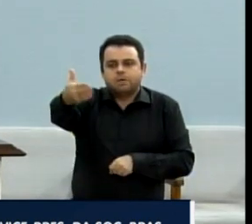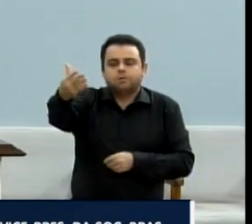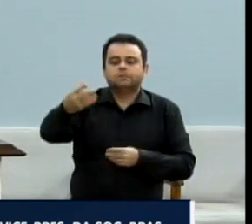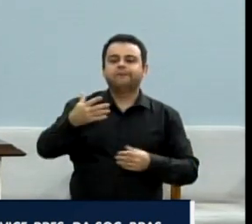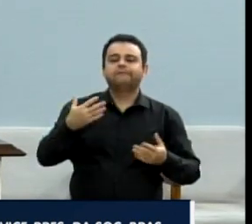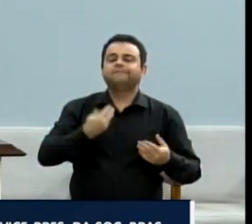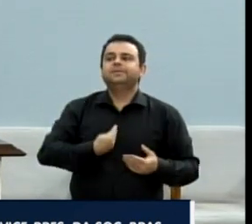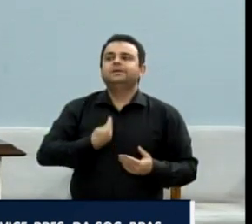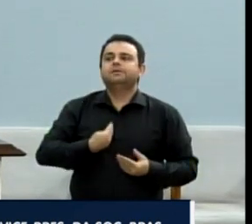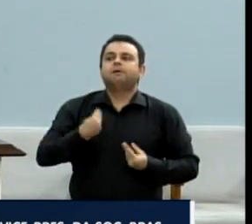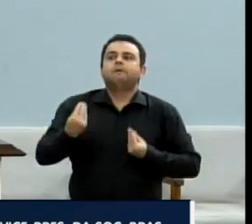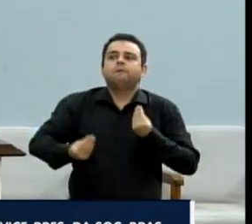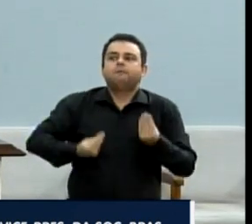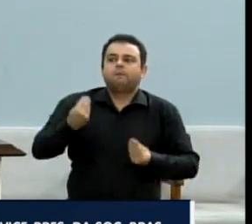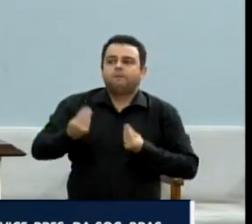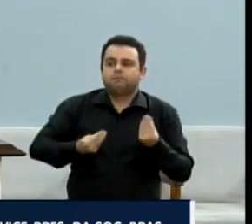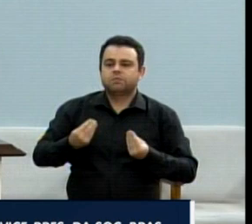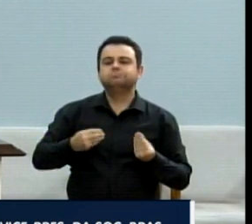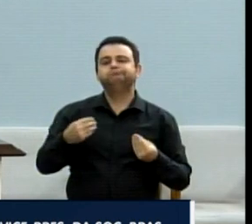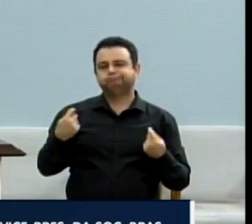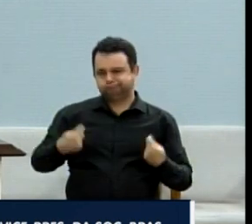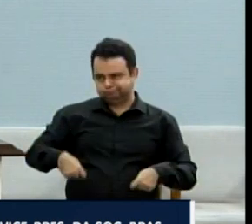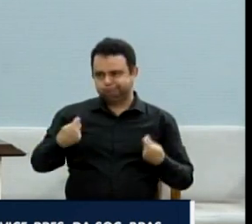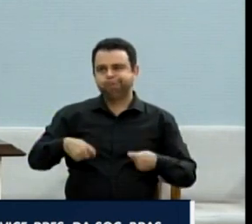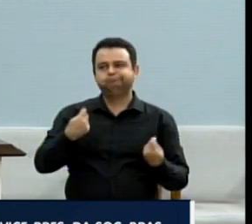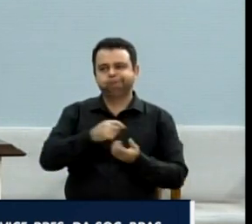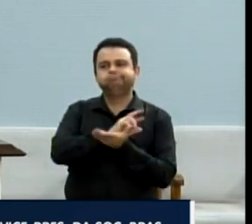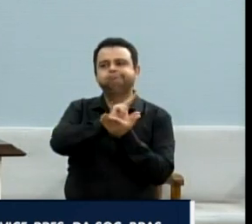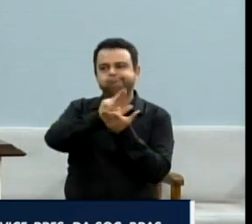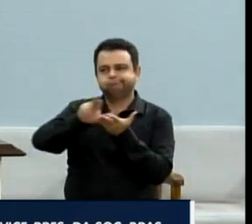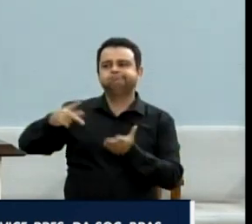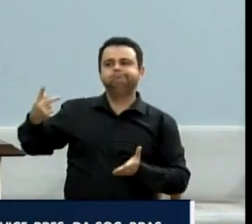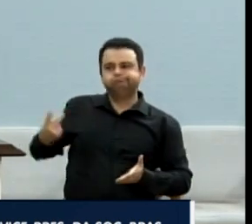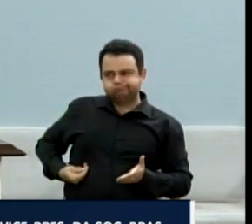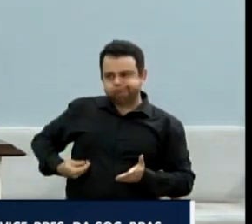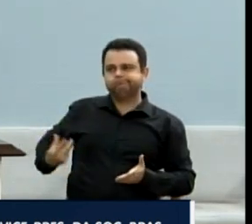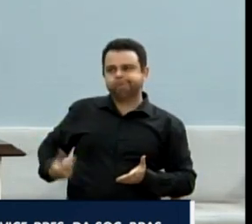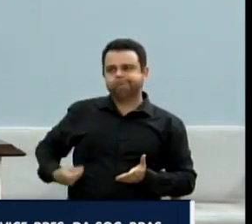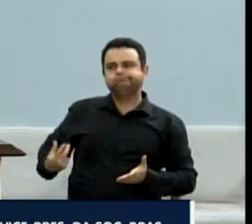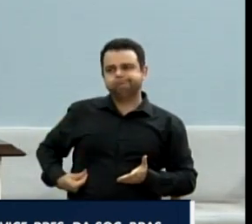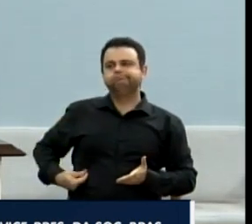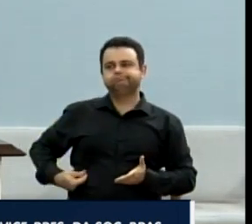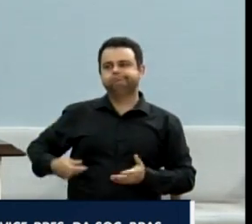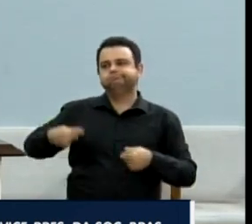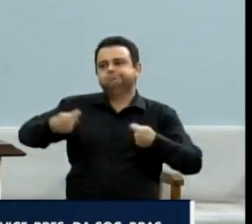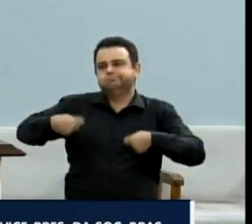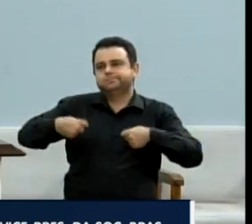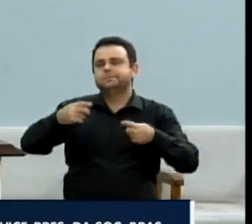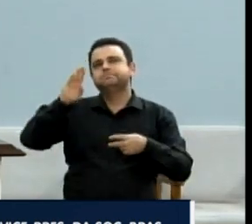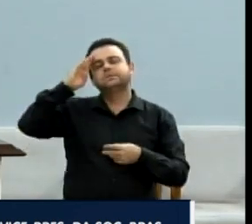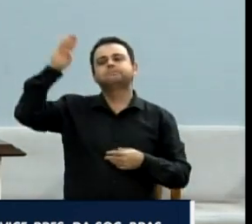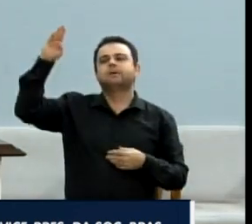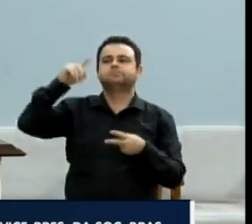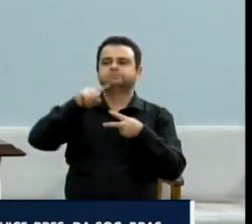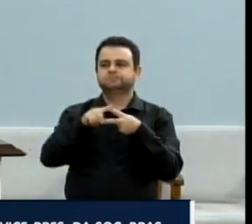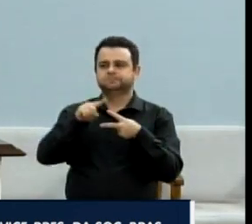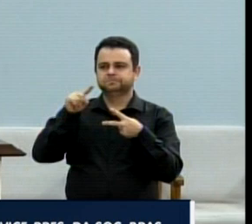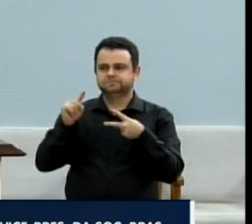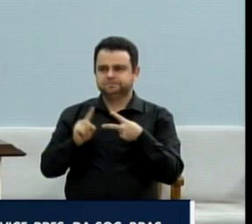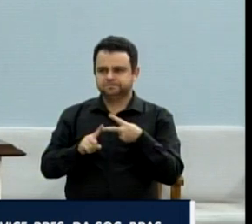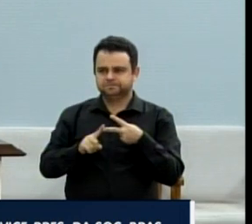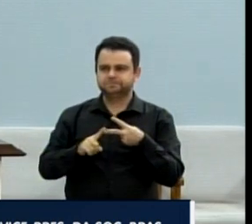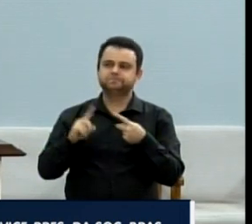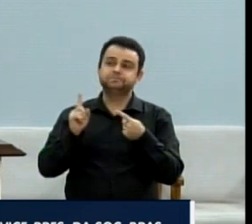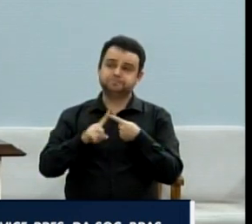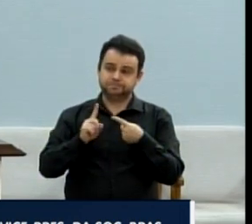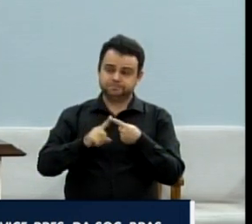ele vai precisar usar diferentes formas de insulina. Basicamente, existem 2 tipos de insulina. Insulinas de